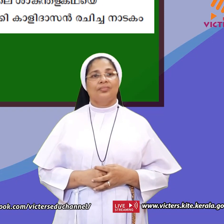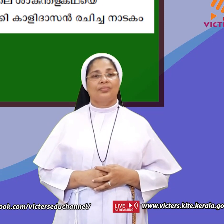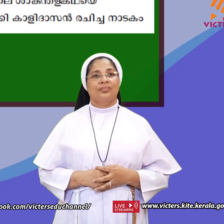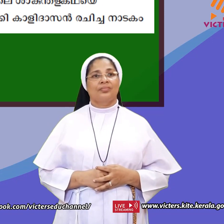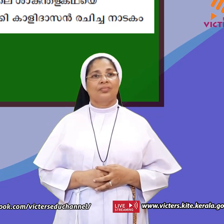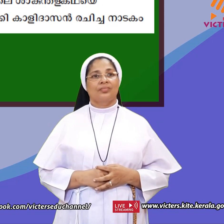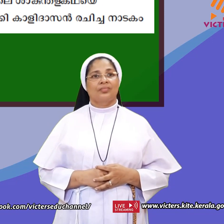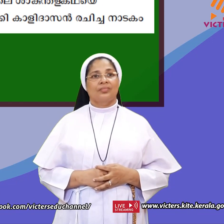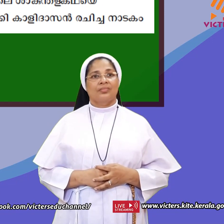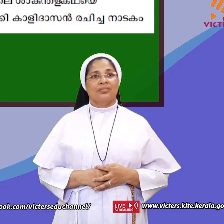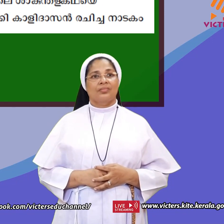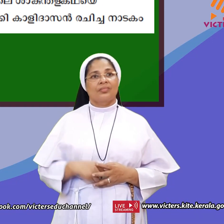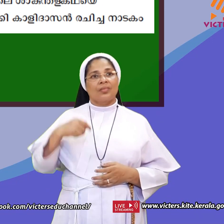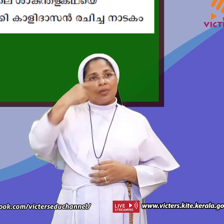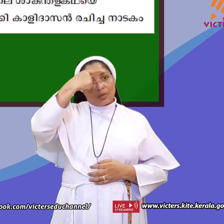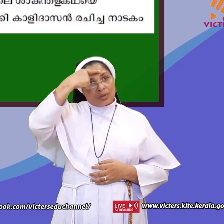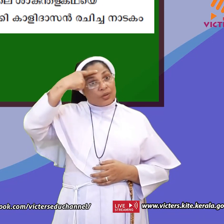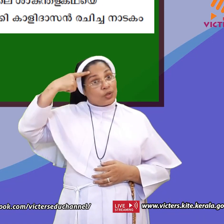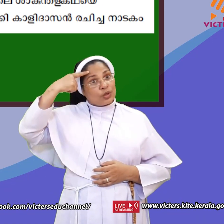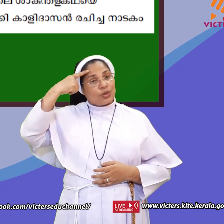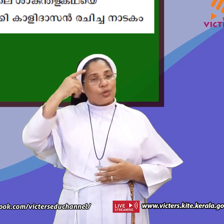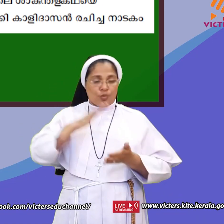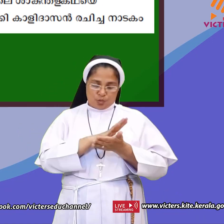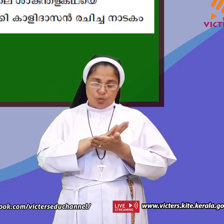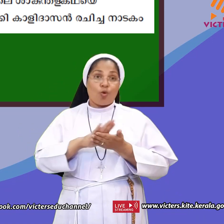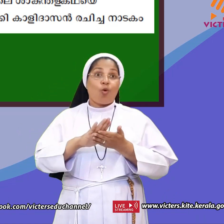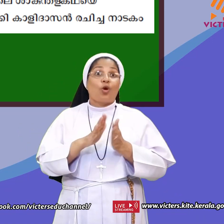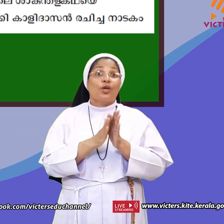മഹാഭാരതത്തിലെ ശാകുന്തള കഥയെ അടിസ്ഥാനമാക്കി കാളിദാസൻ രചിച്ച